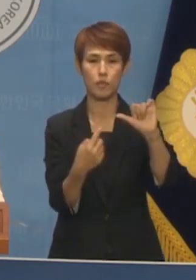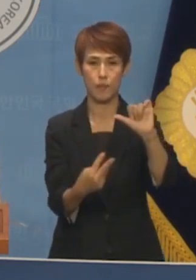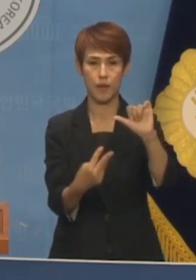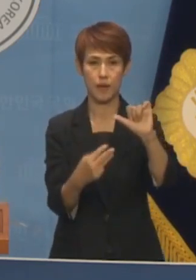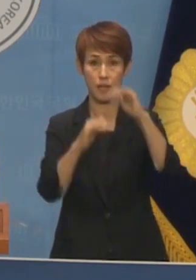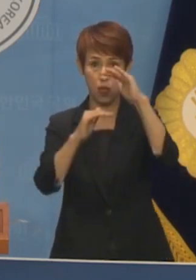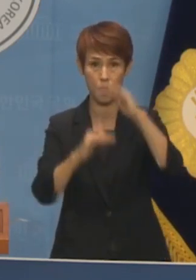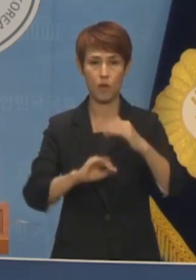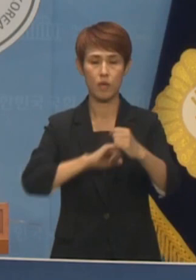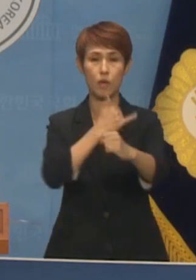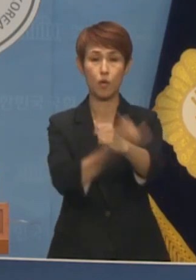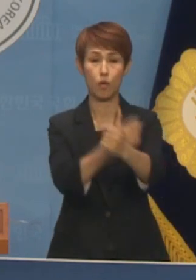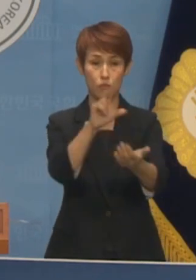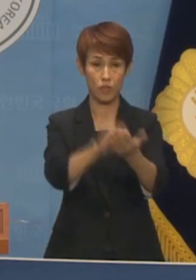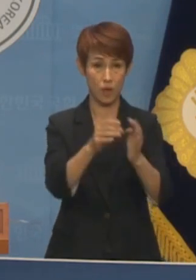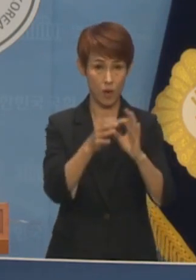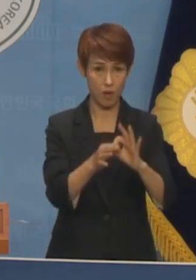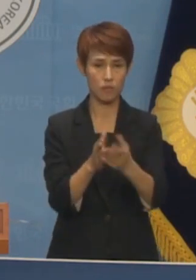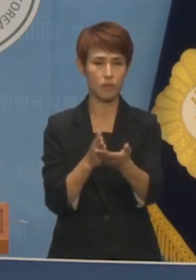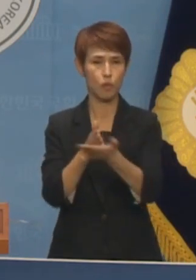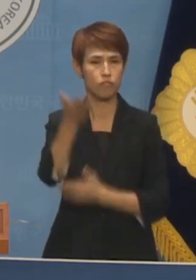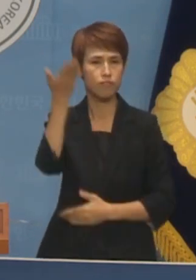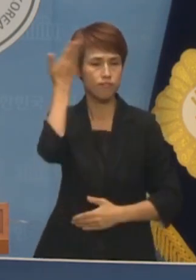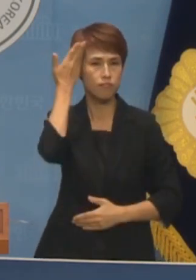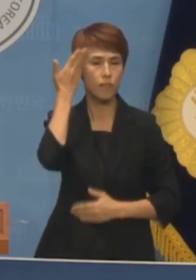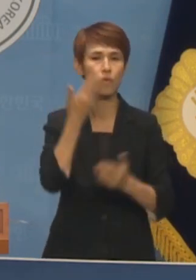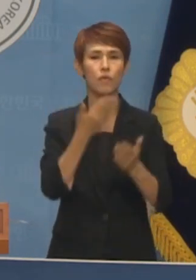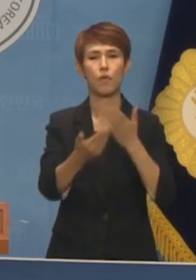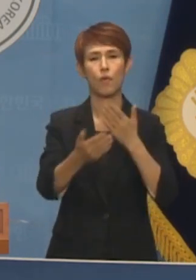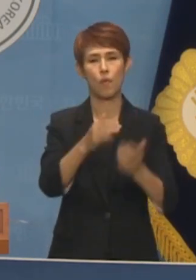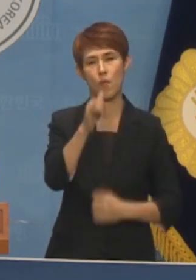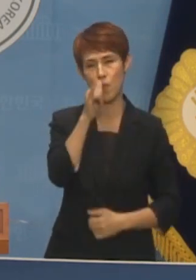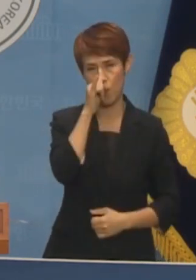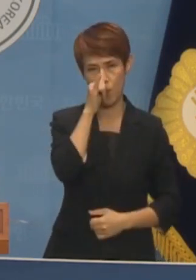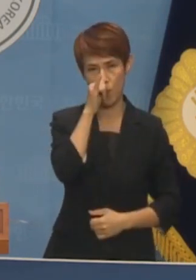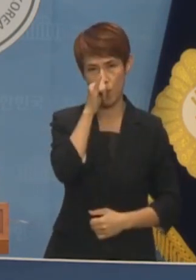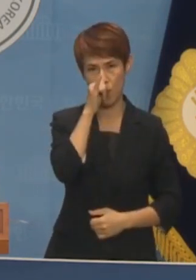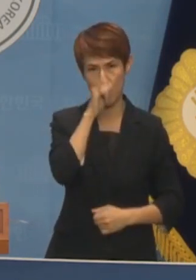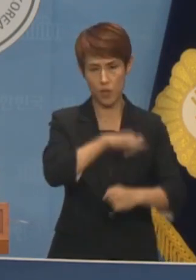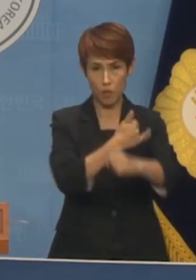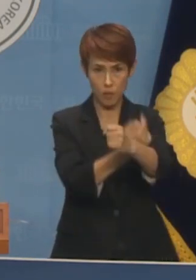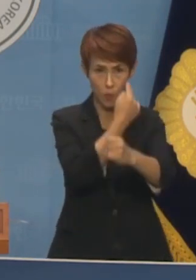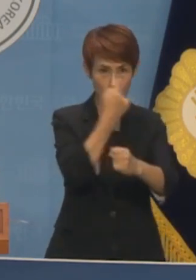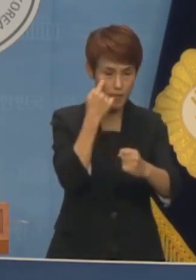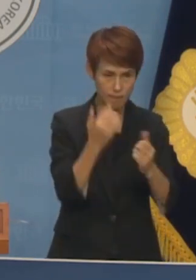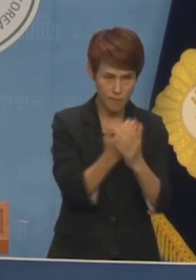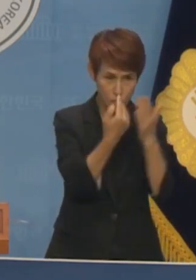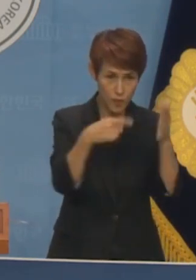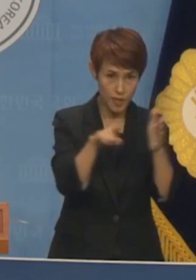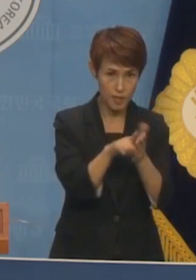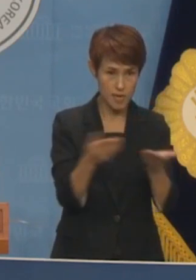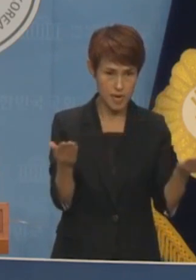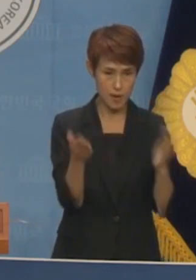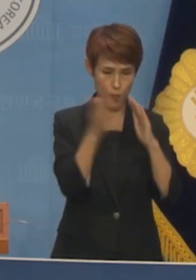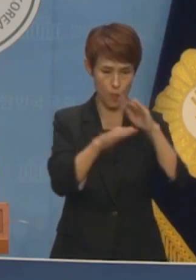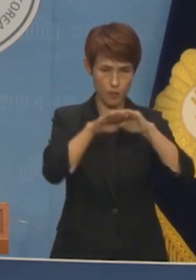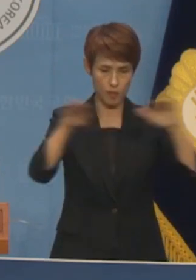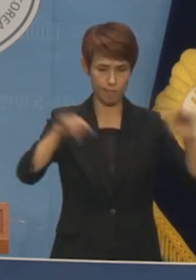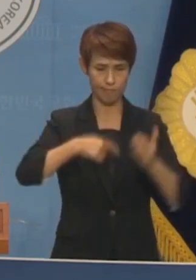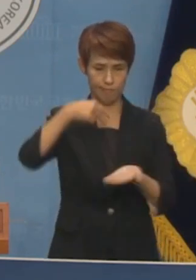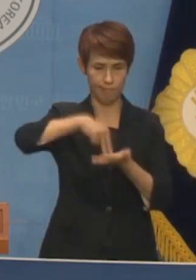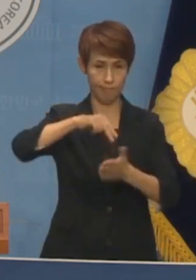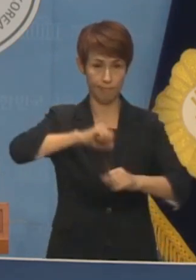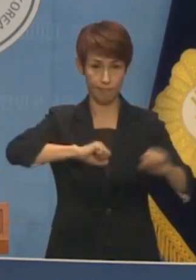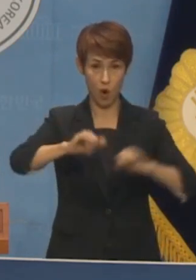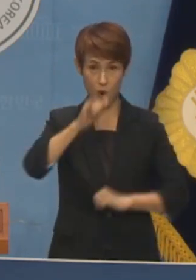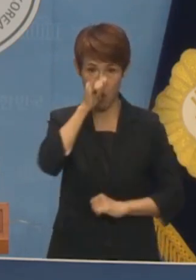규정된 인권 문제에 관하여 전문적인 지식과 경험이 있고 인권의 보장과 향상을 위한 업무를 공정하고 독립적으로 수행할 수